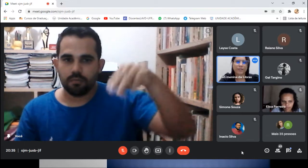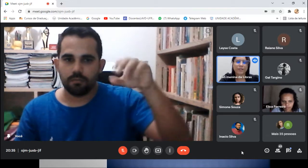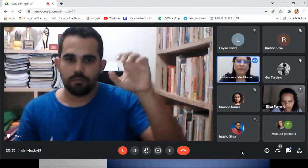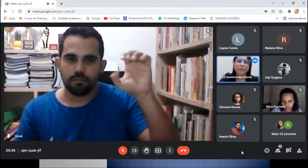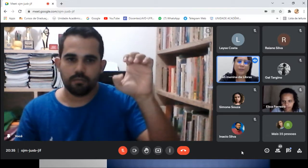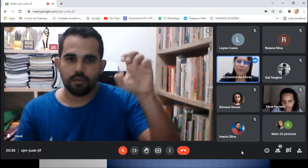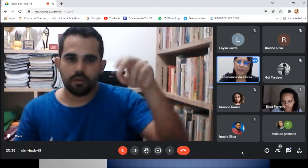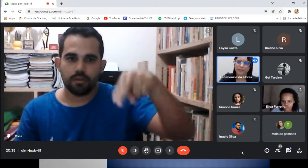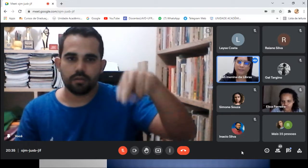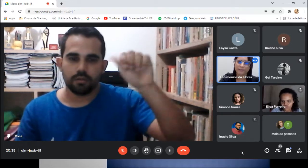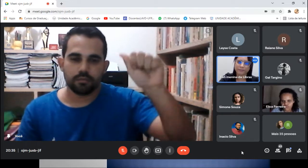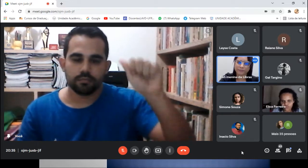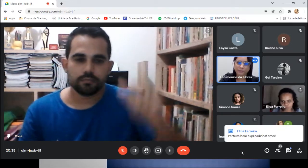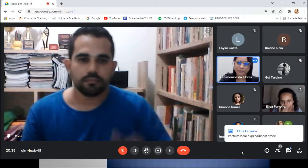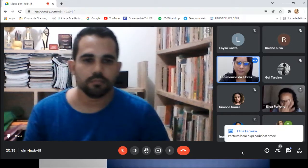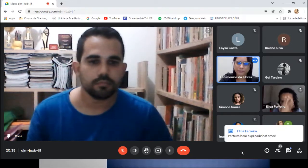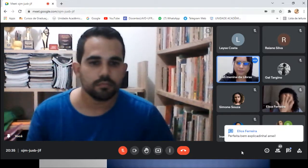Santa Filomena.